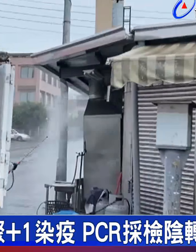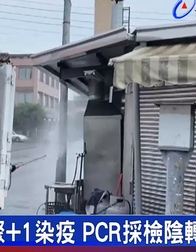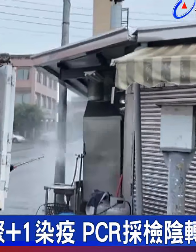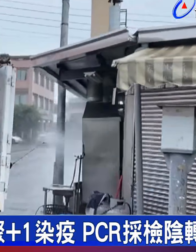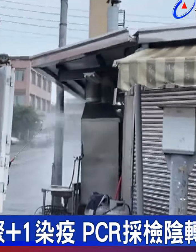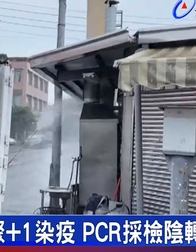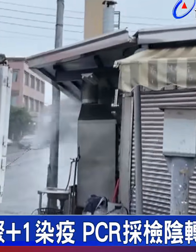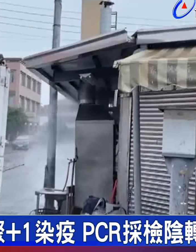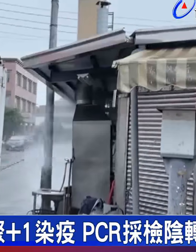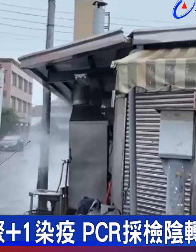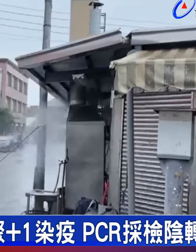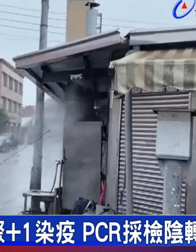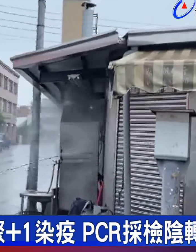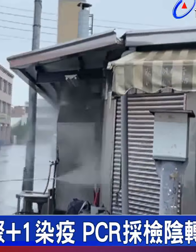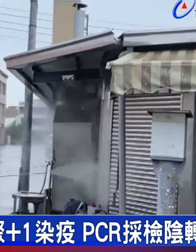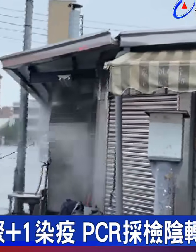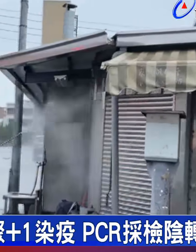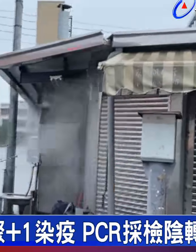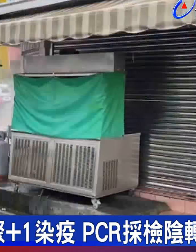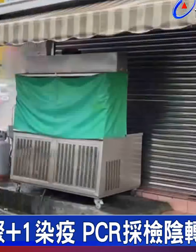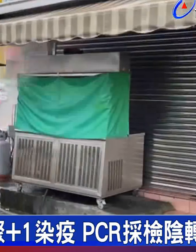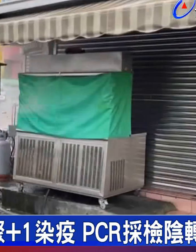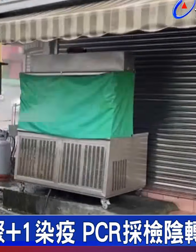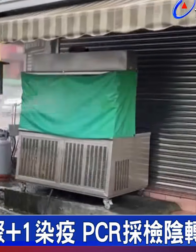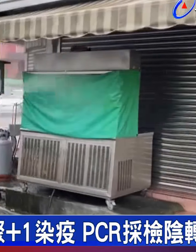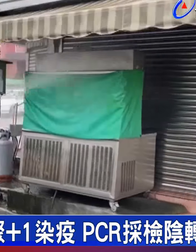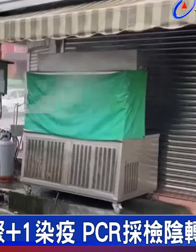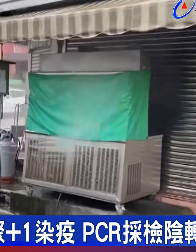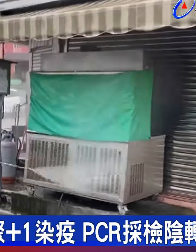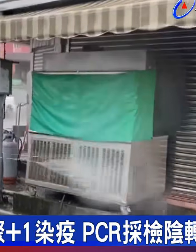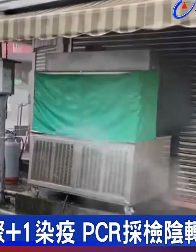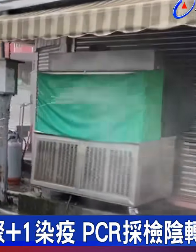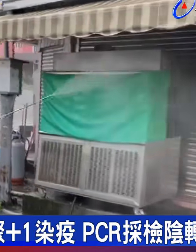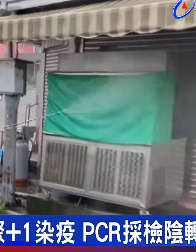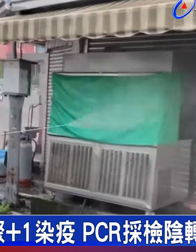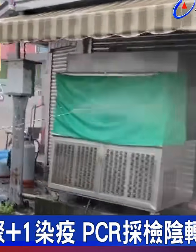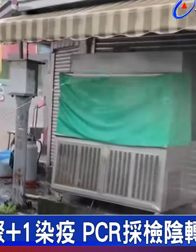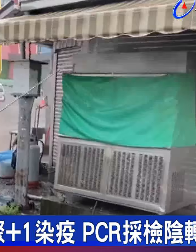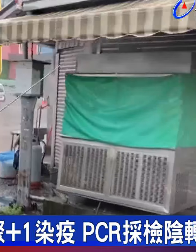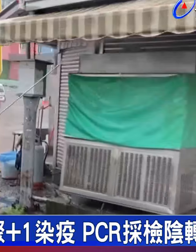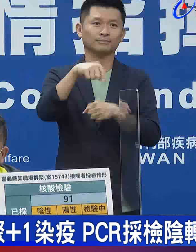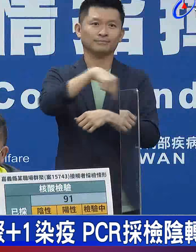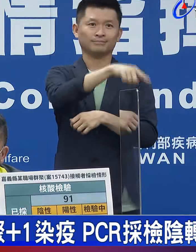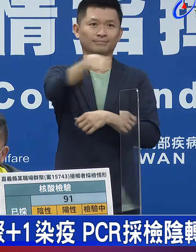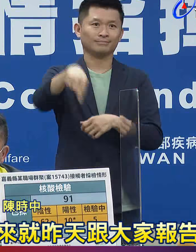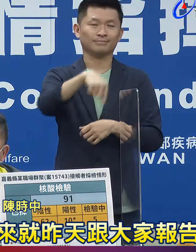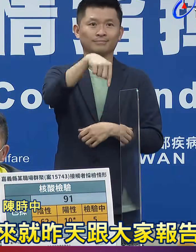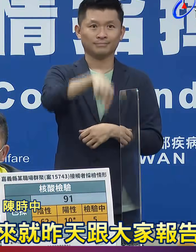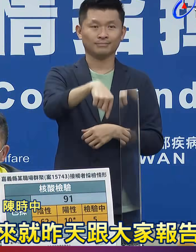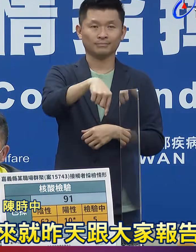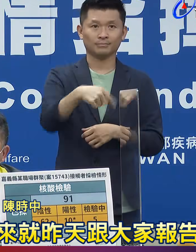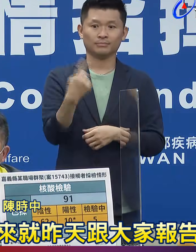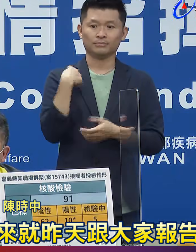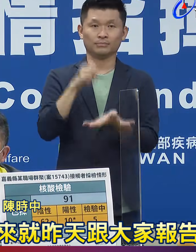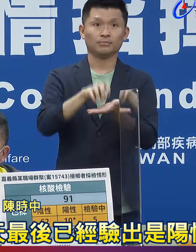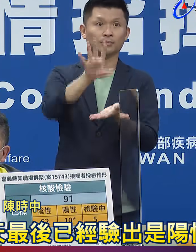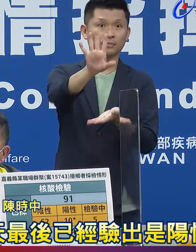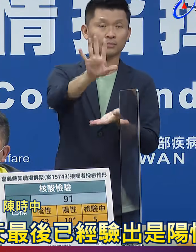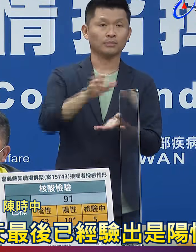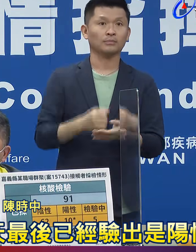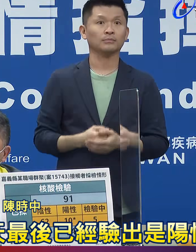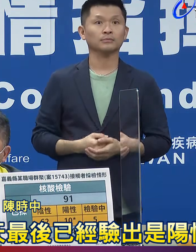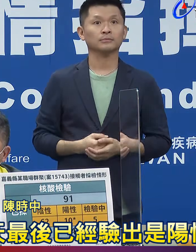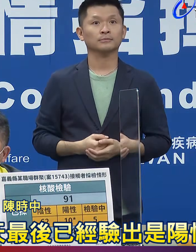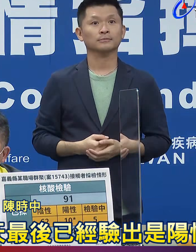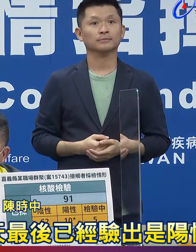是30号工厂群聚案同职场工作者中暂时没有暗号的个案。 好，他本来就昨天跟大家报告哈，在昨天哈，